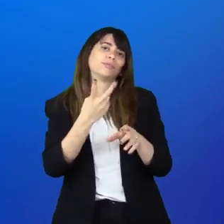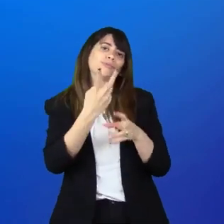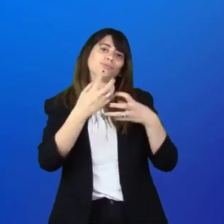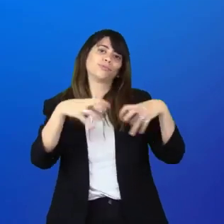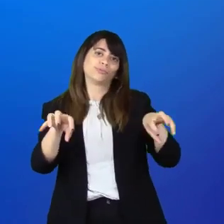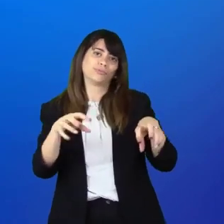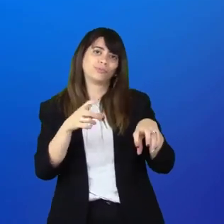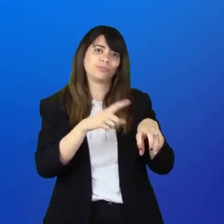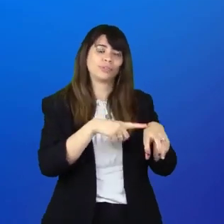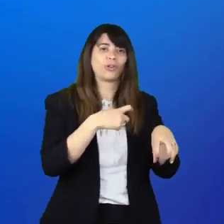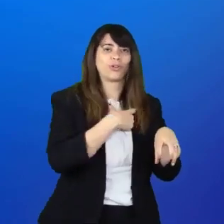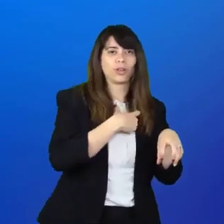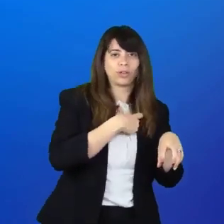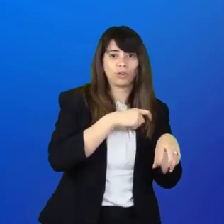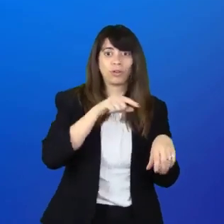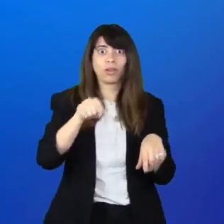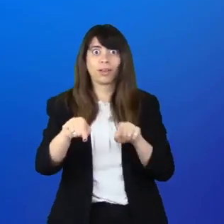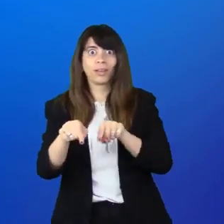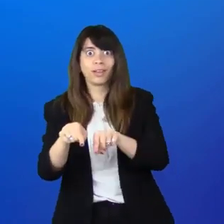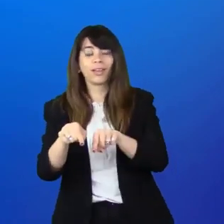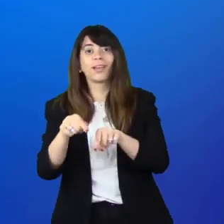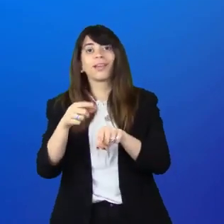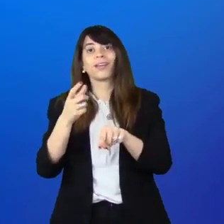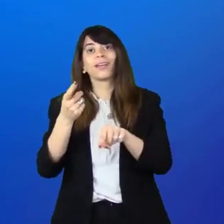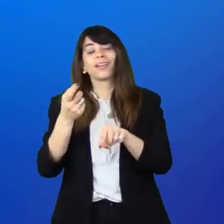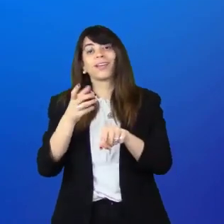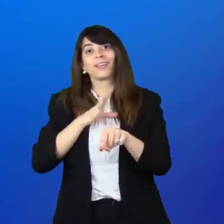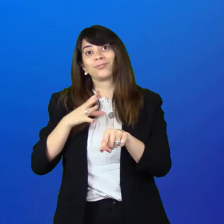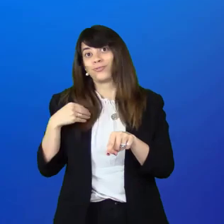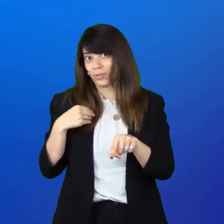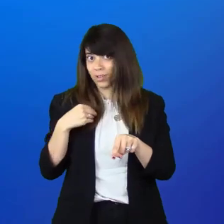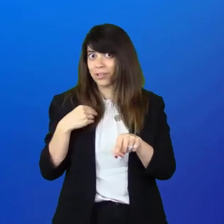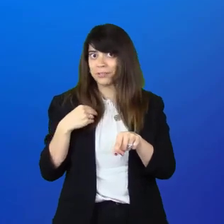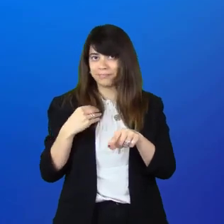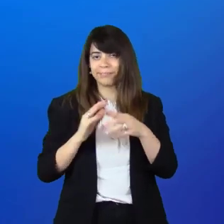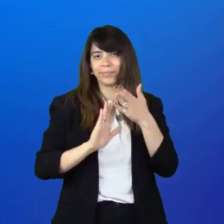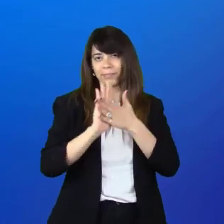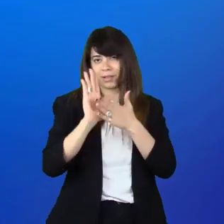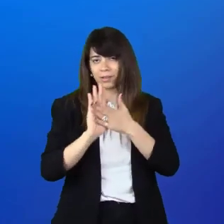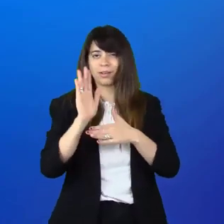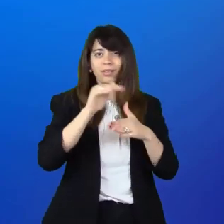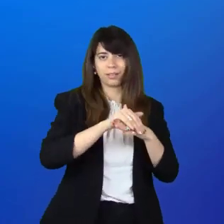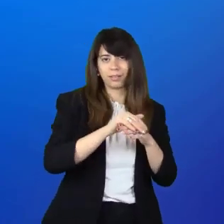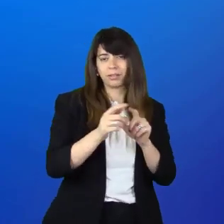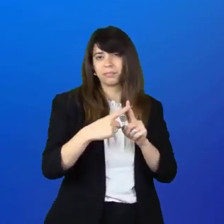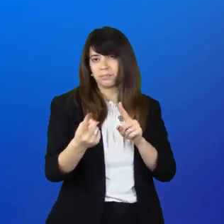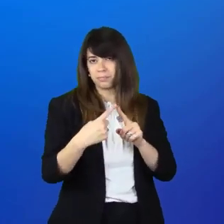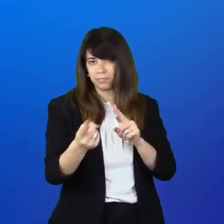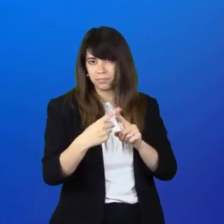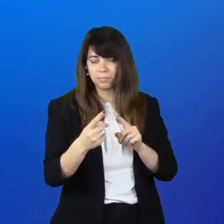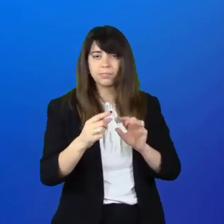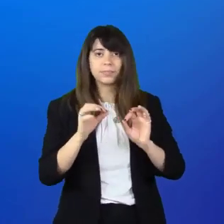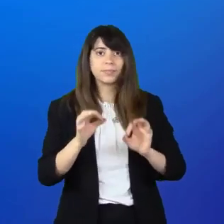cuando pasé a la escuela me dividí en 2 lugares, iba a un colegio privado y a la escuela, de tarde y de mañana, iba a uno y al